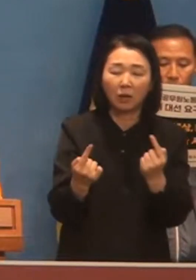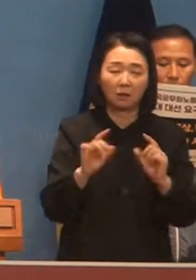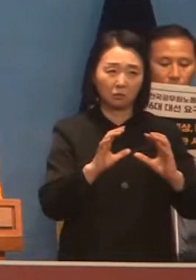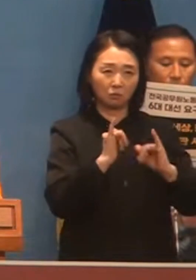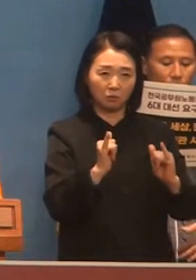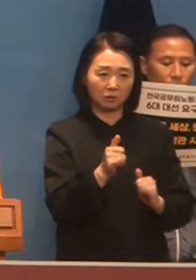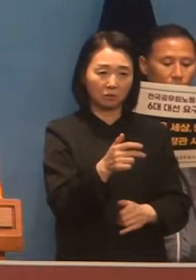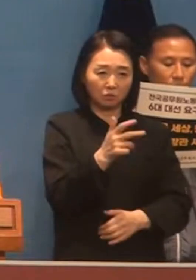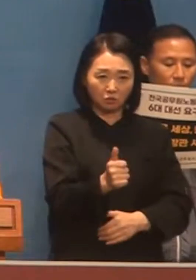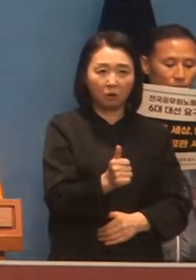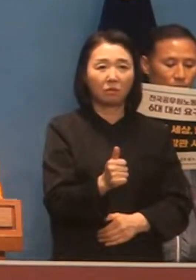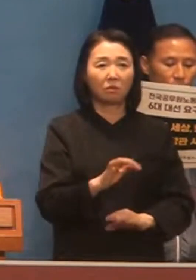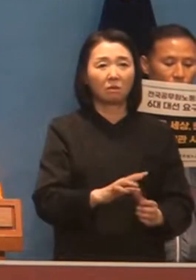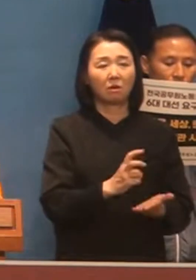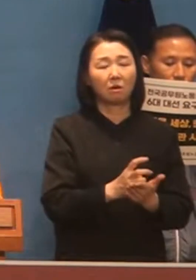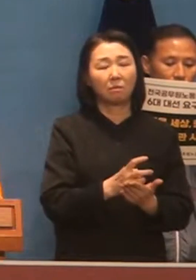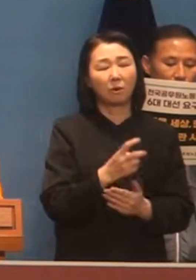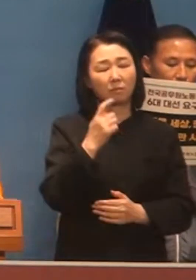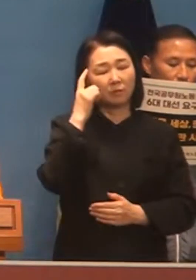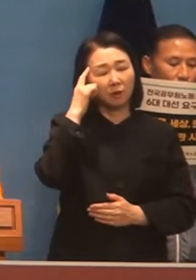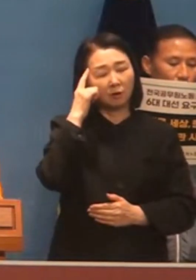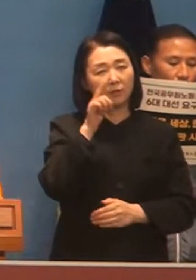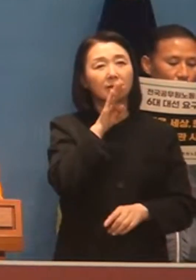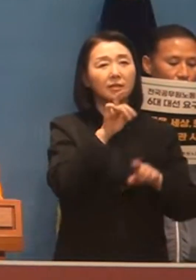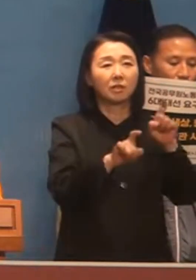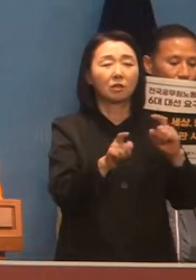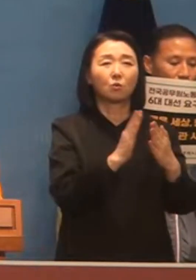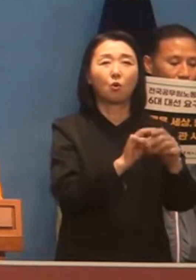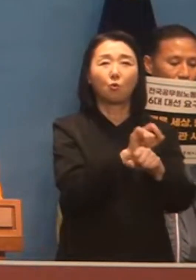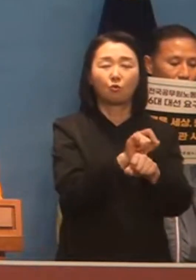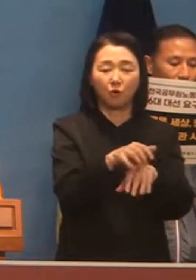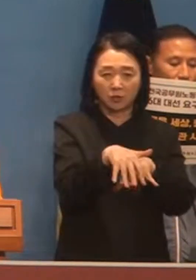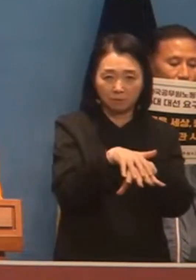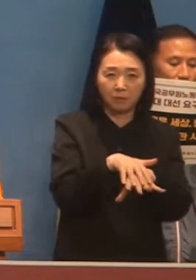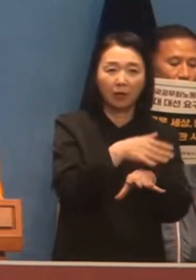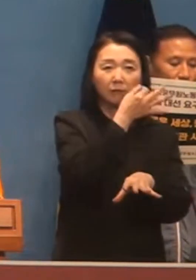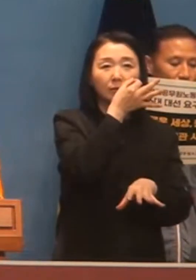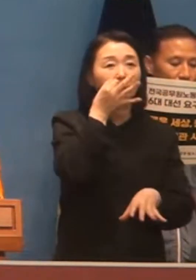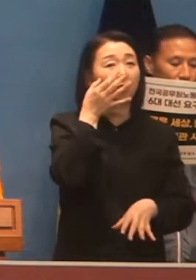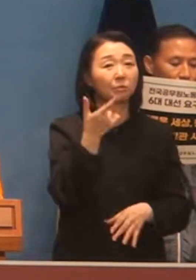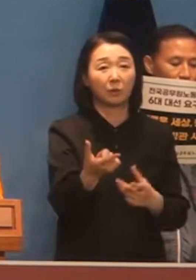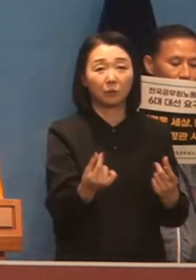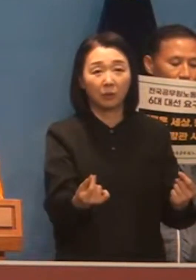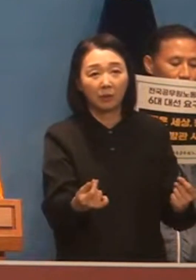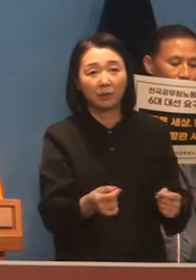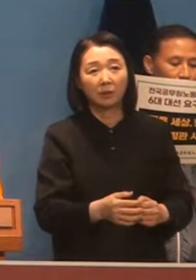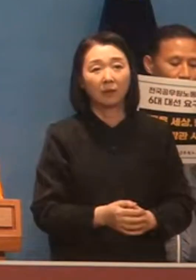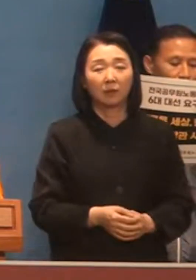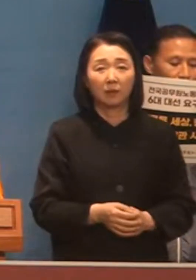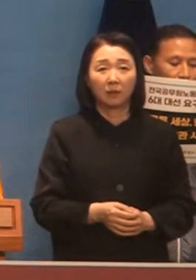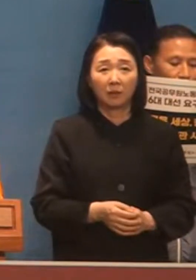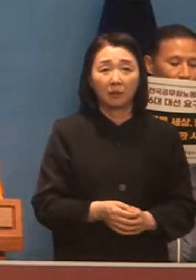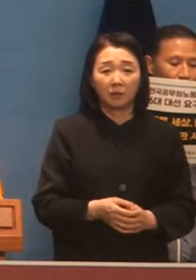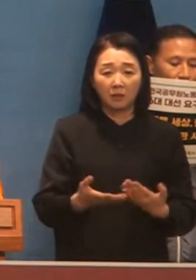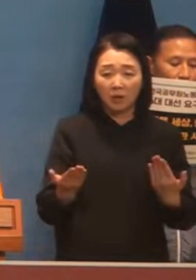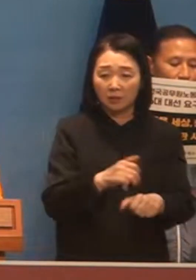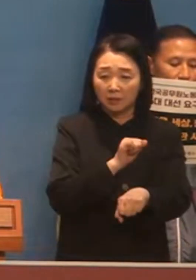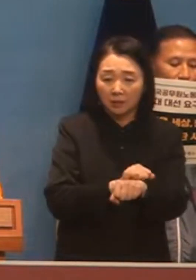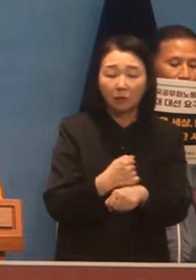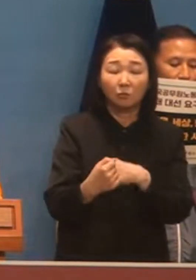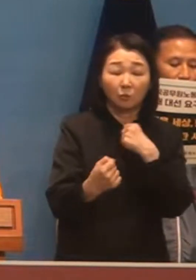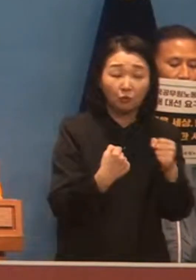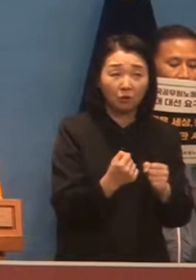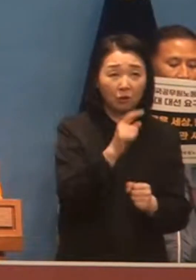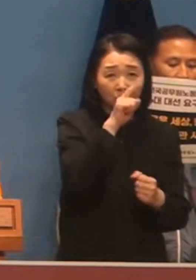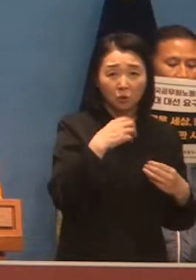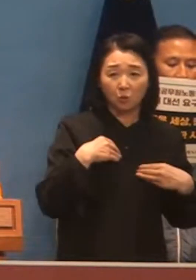국민 주권과 헌법 정신을 실천하는 공무원 집단임을 증명하는 것이다. 그러나 이런 업적에도 불구하고 정부가